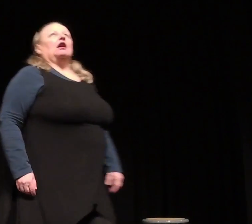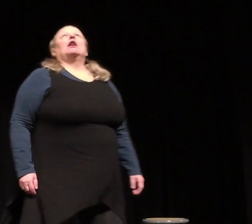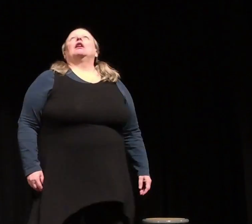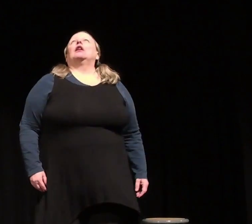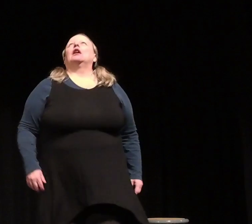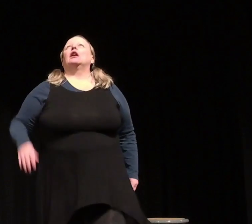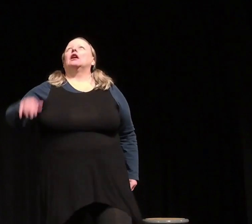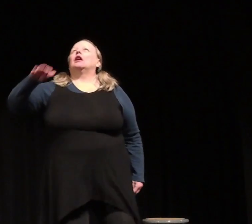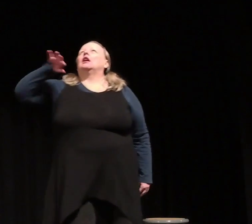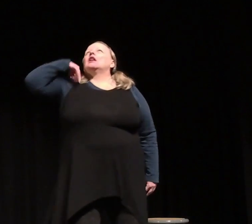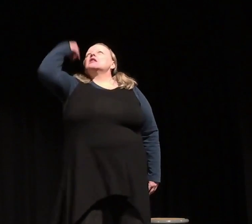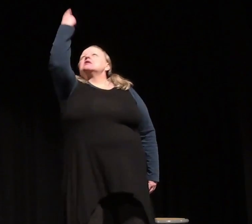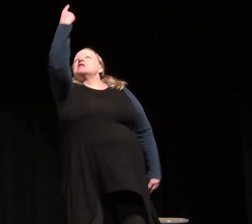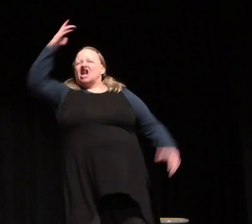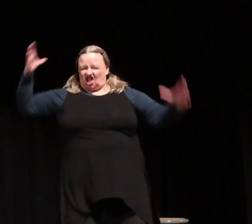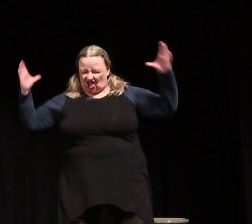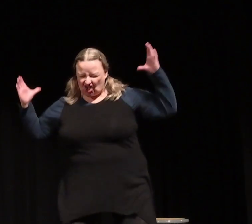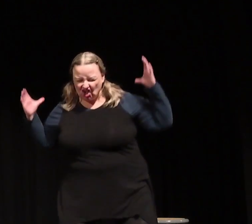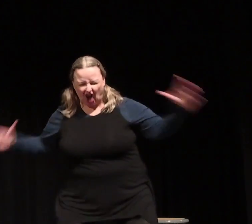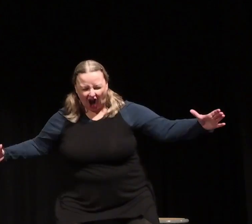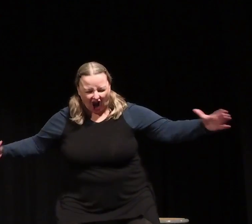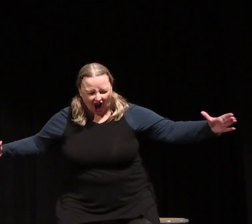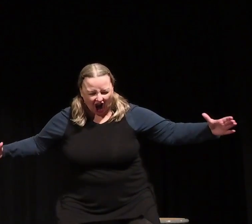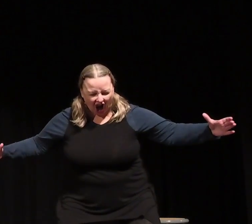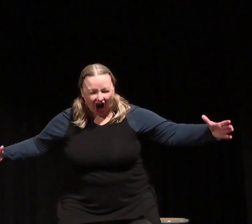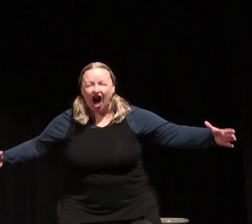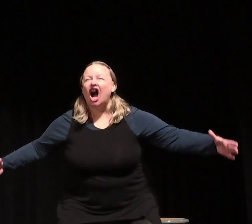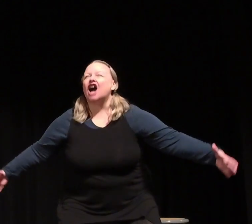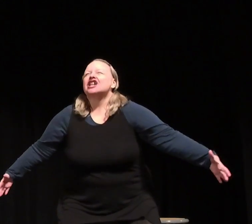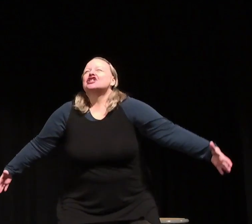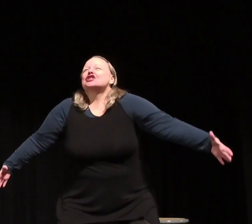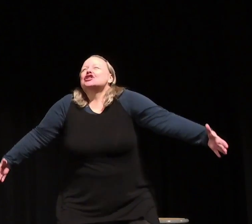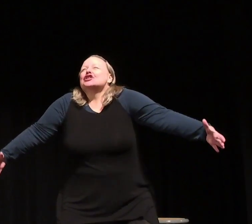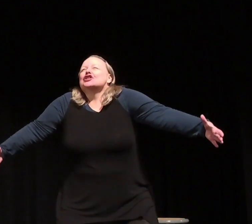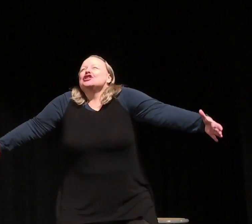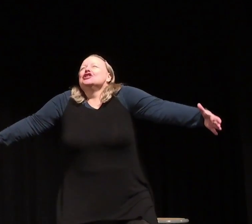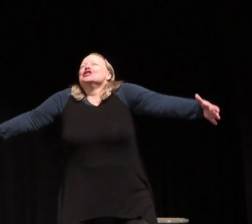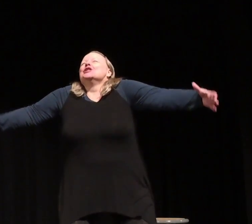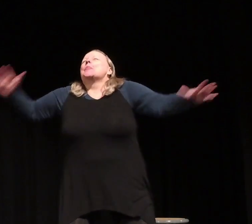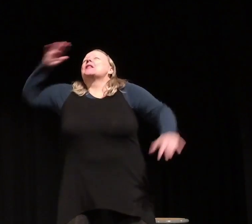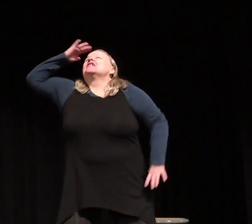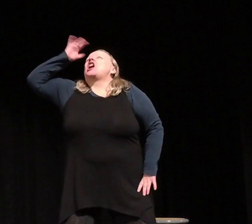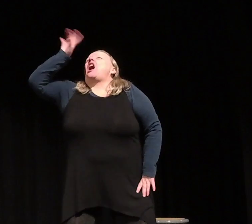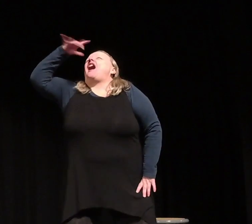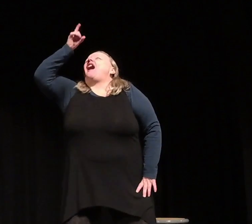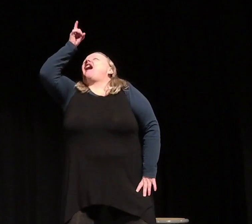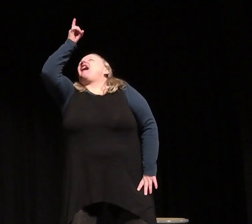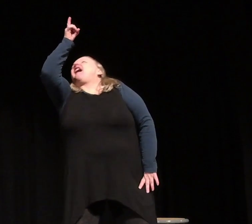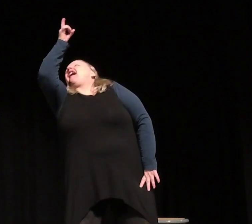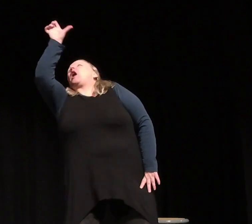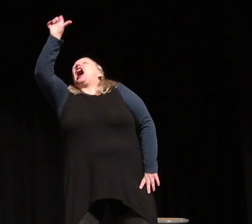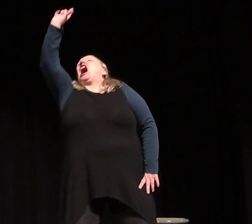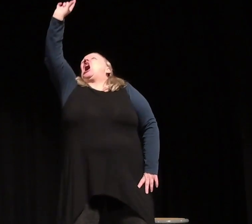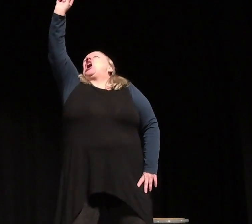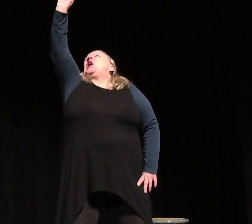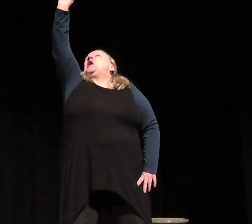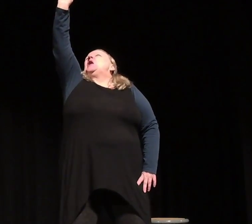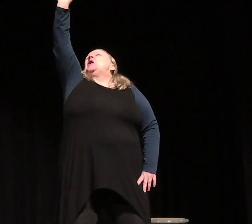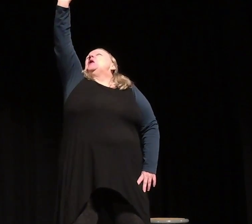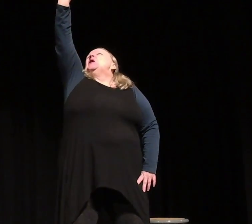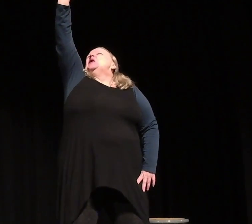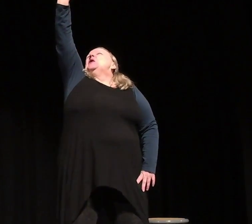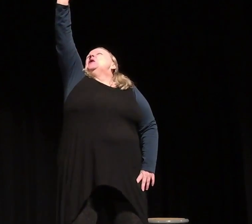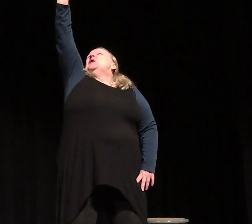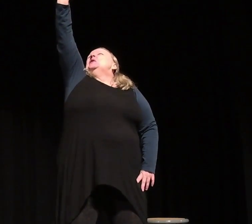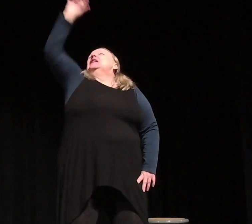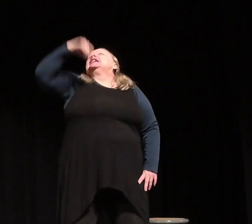Vous êtes tout petit. Hey, t'es immense, toi, comme arbre. Aïe, aïe, aïe, j'ai jamais vu ça, un